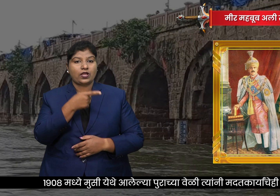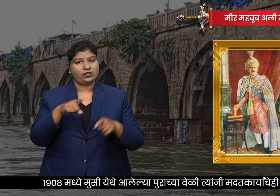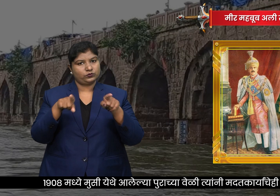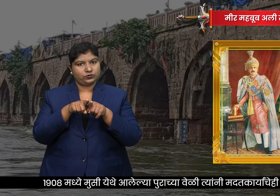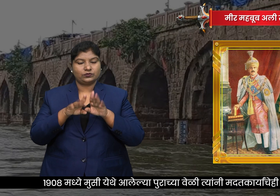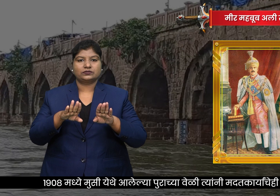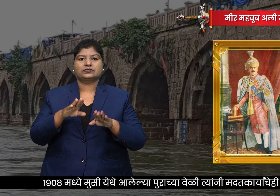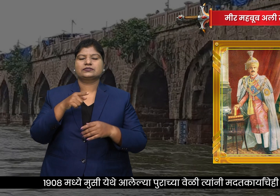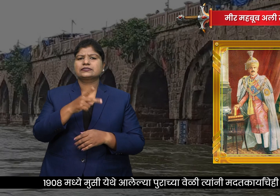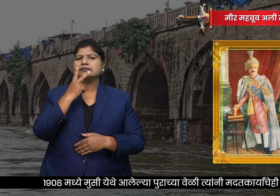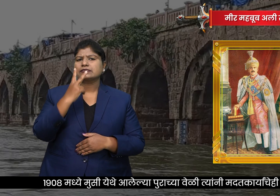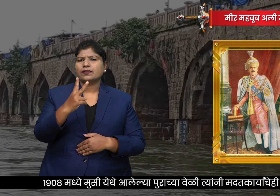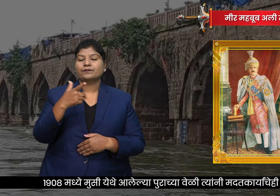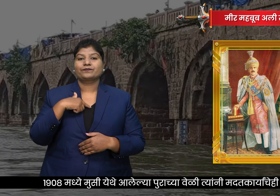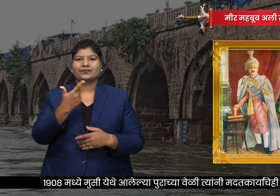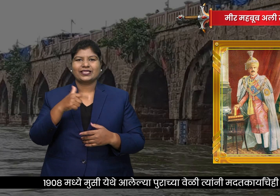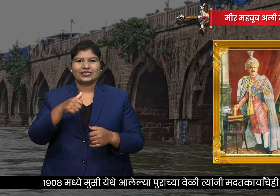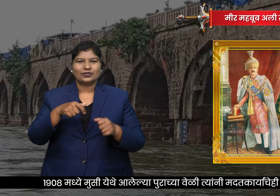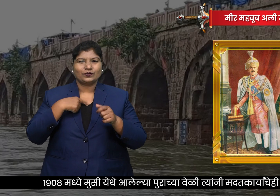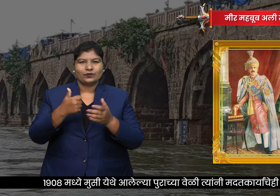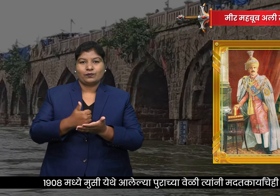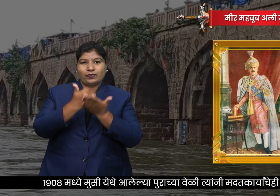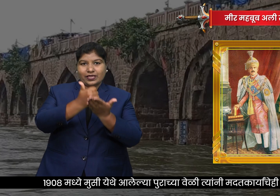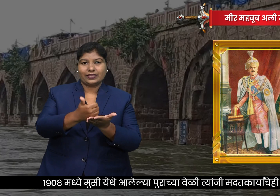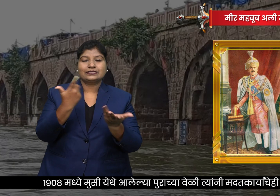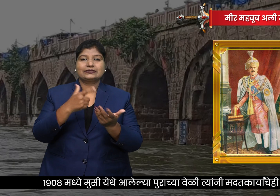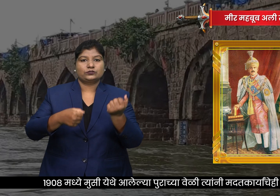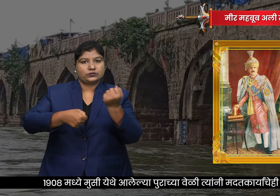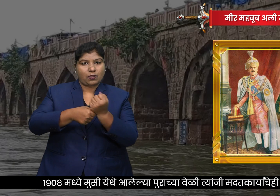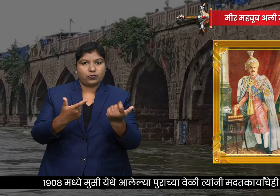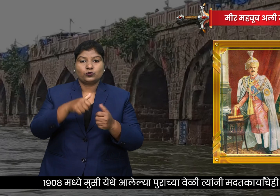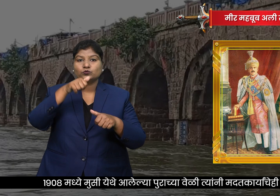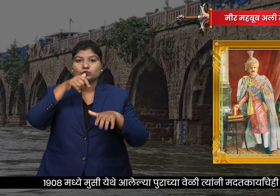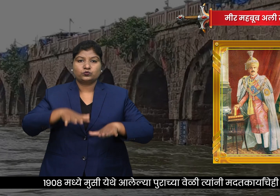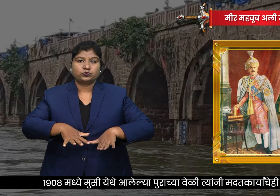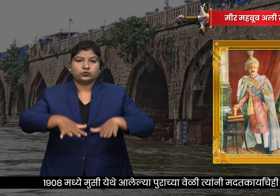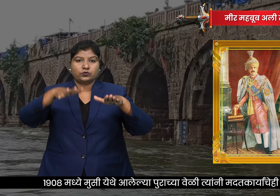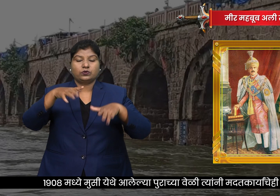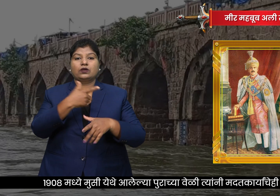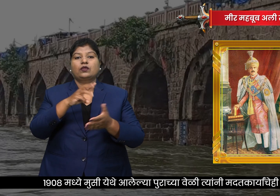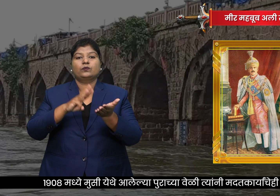मध्ये मुसी इथे आलेल्या पुराच्या वेळी त्यांनी मदत करण्याचेही निरीक्षण केले.